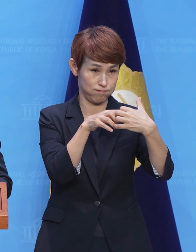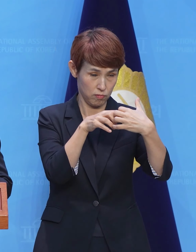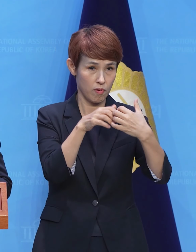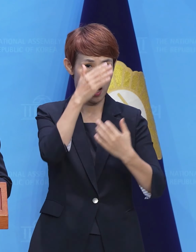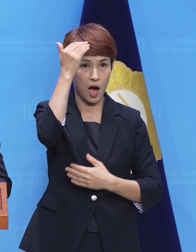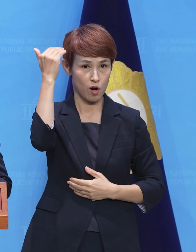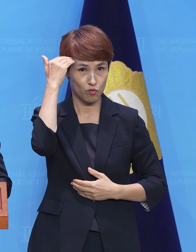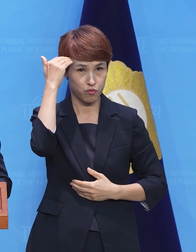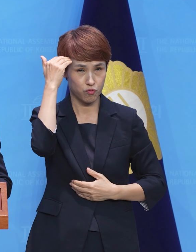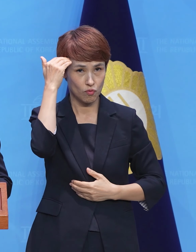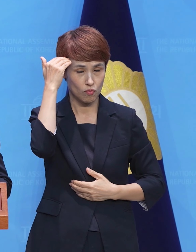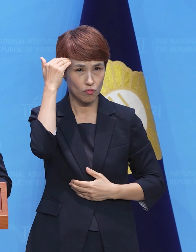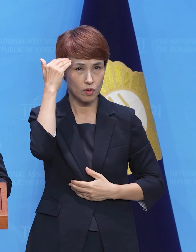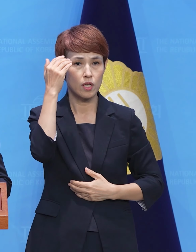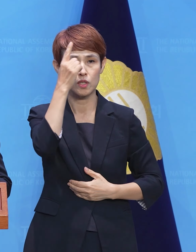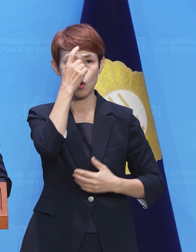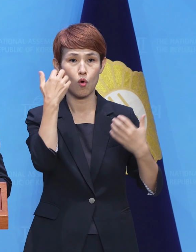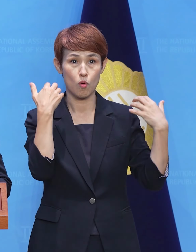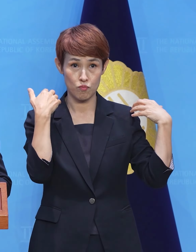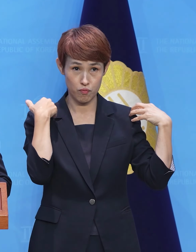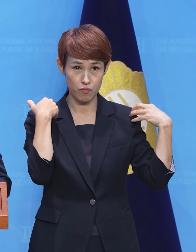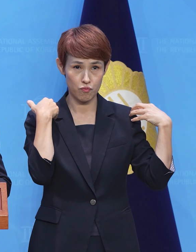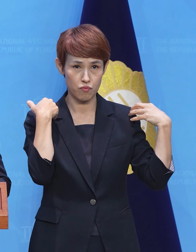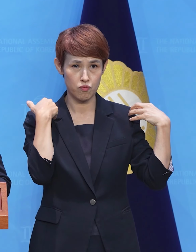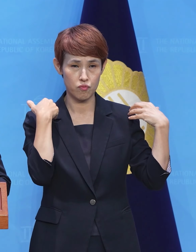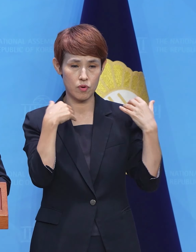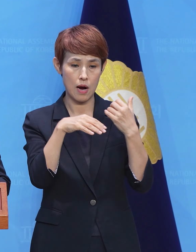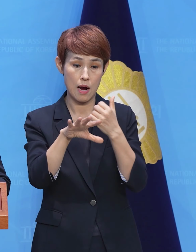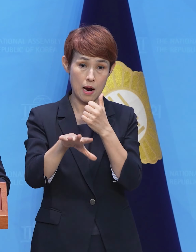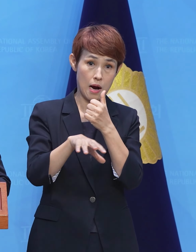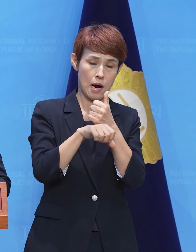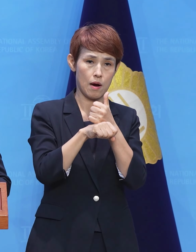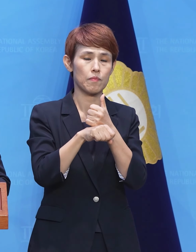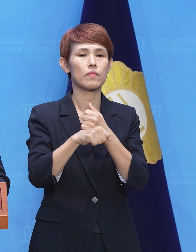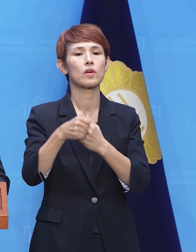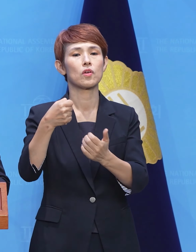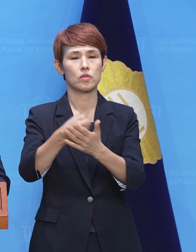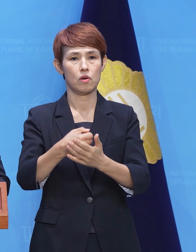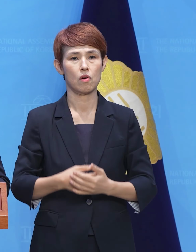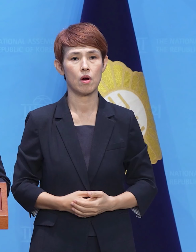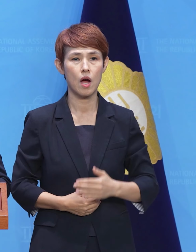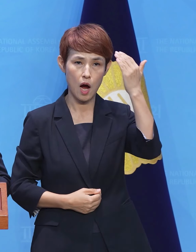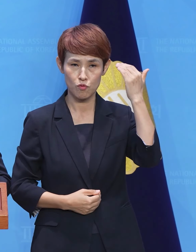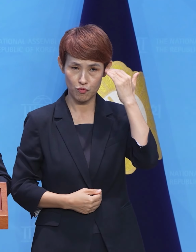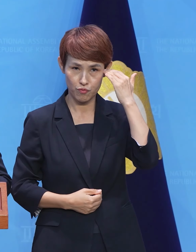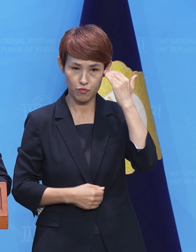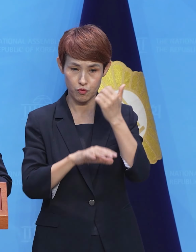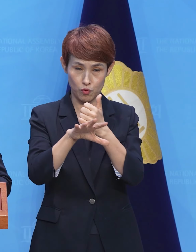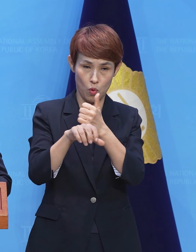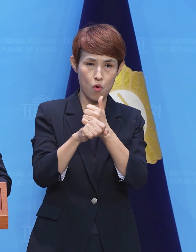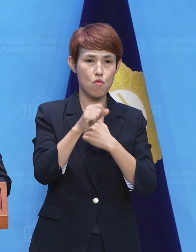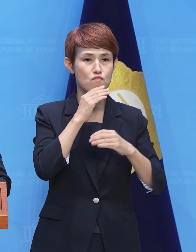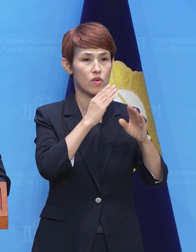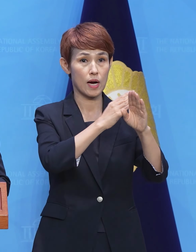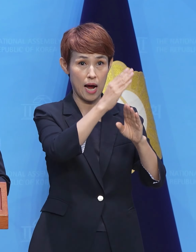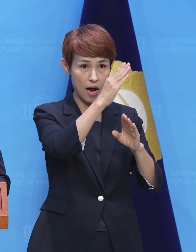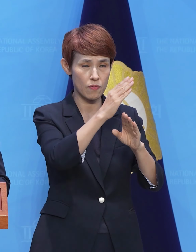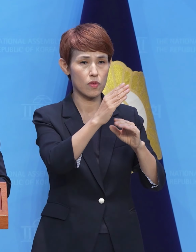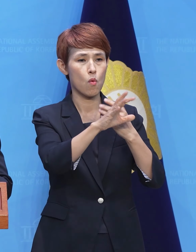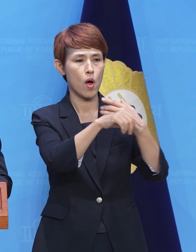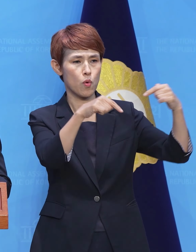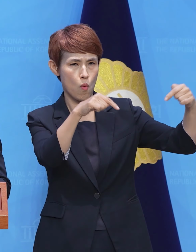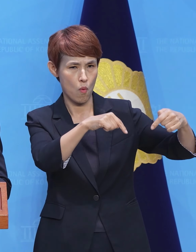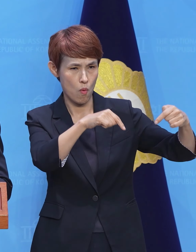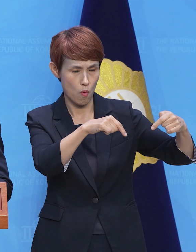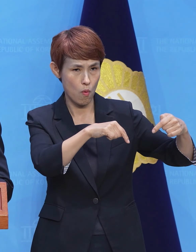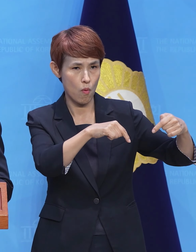정부와 한국 통수권자가 주도하여서 결정합니다. 한국 주도하에 북한에 대한 외교 협력도